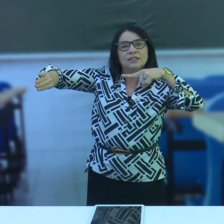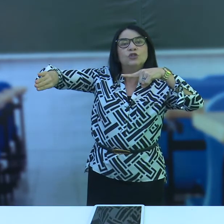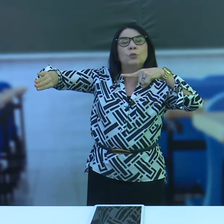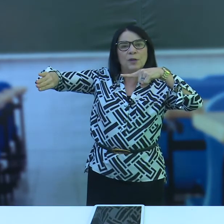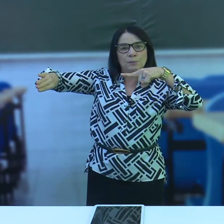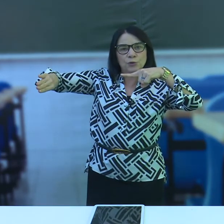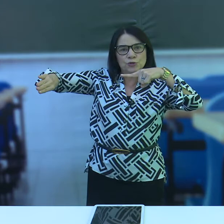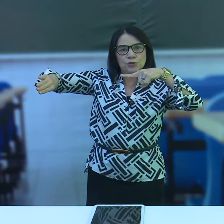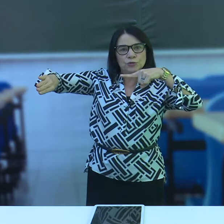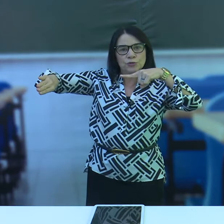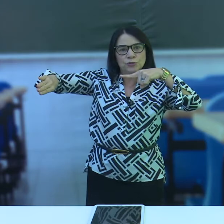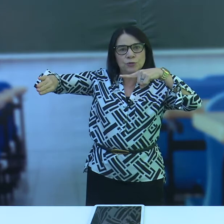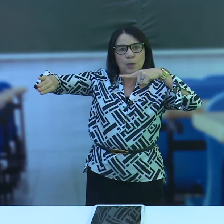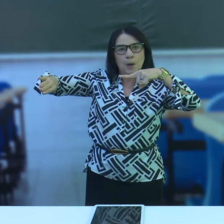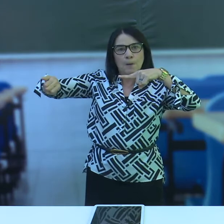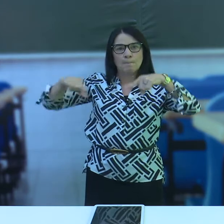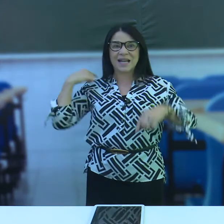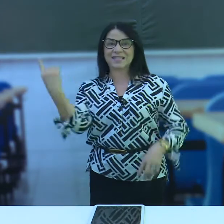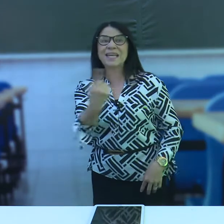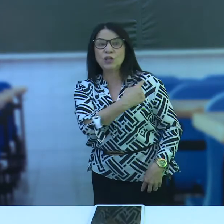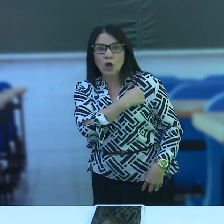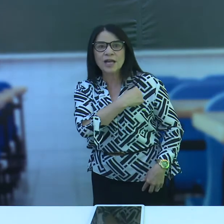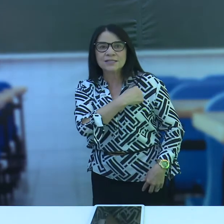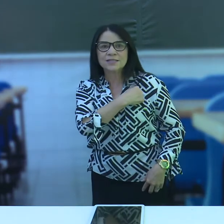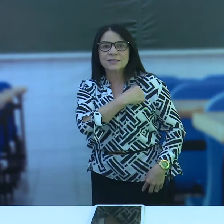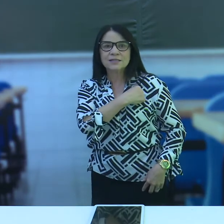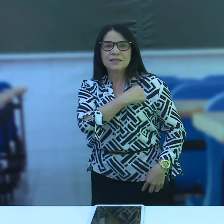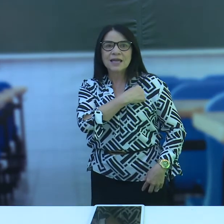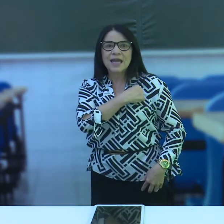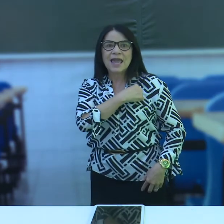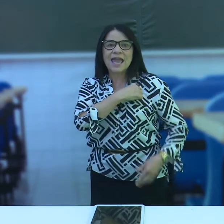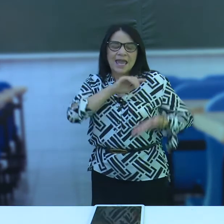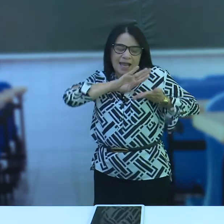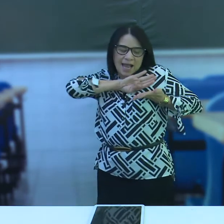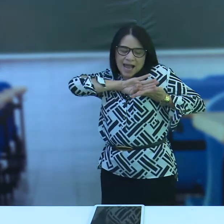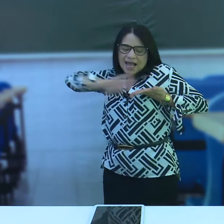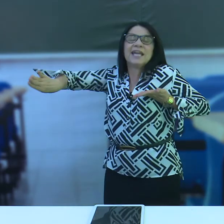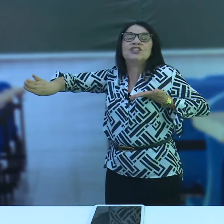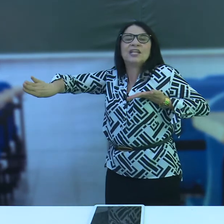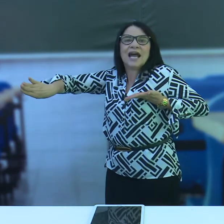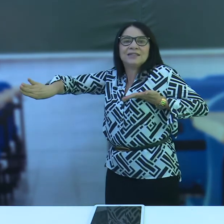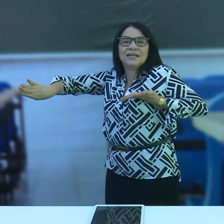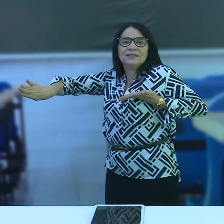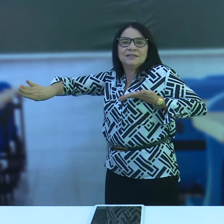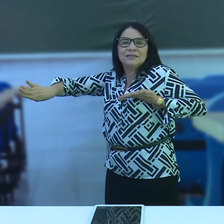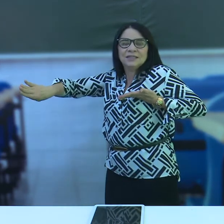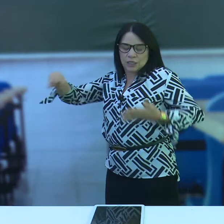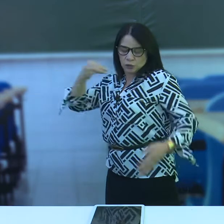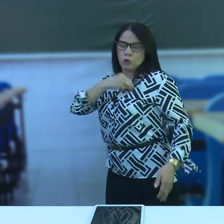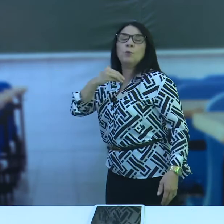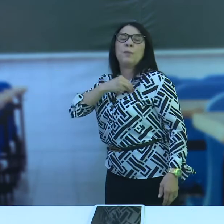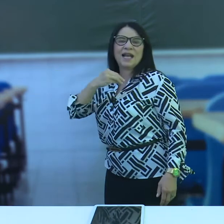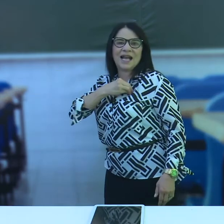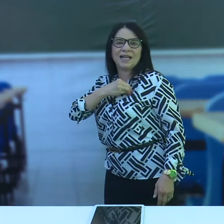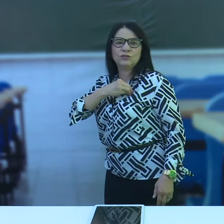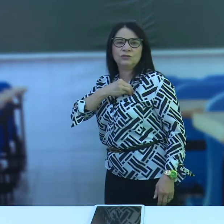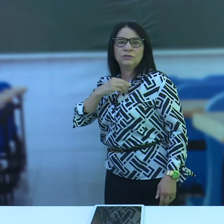do prepúcio, mas em nós é a retirada do pecado